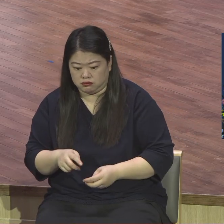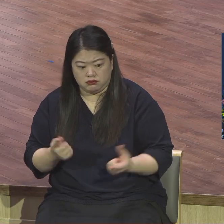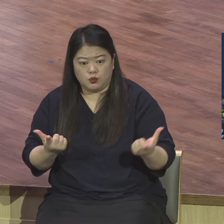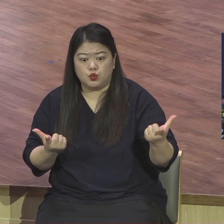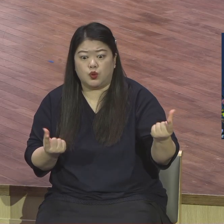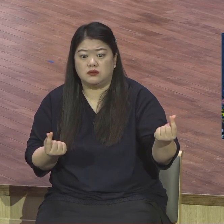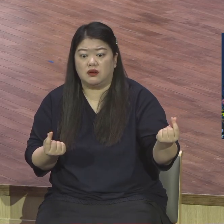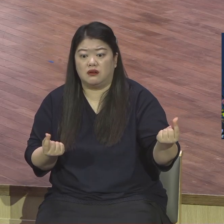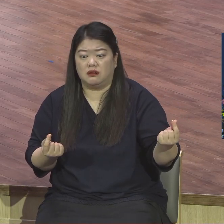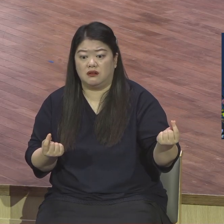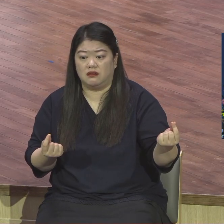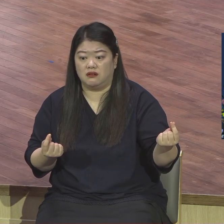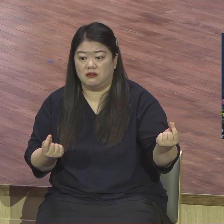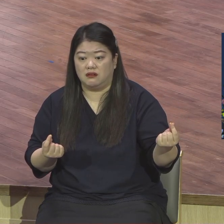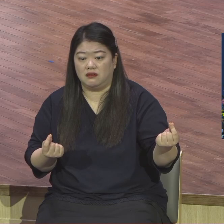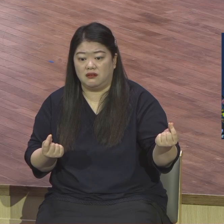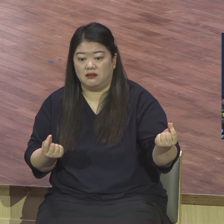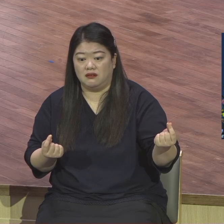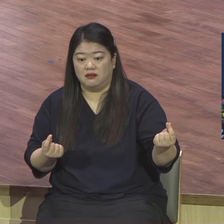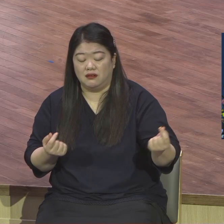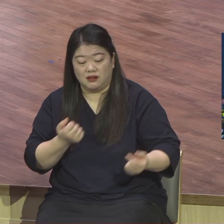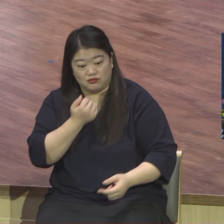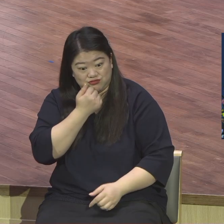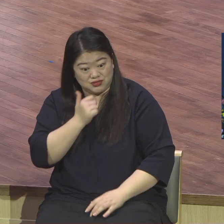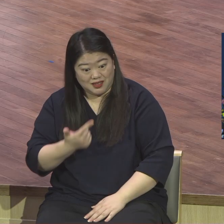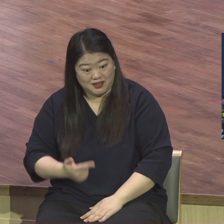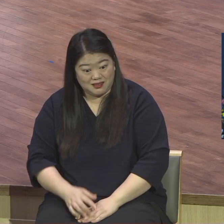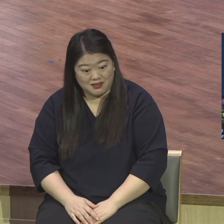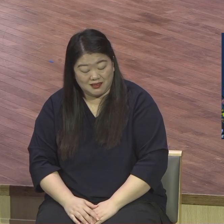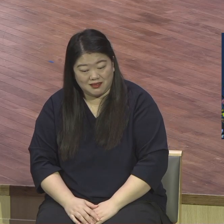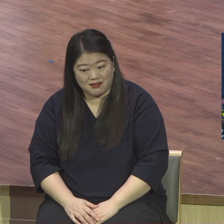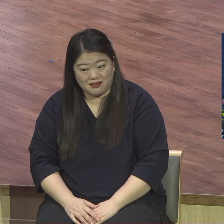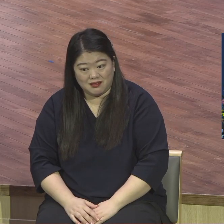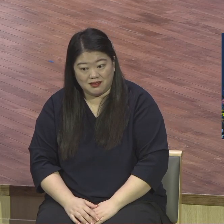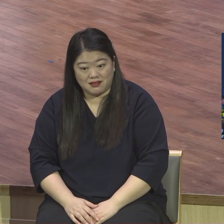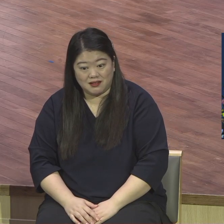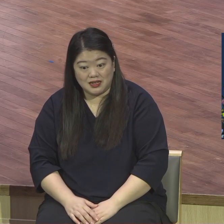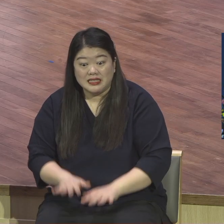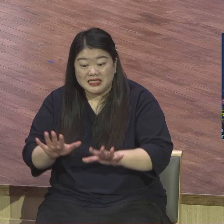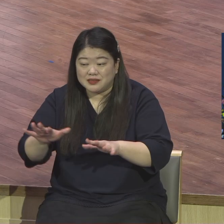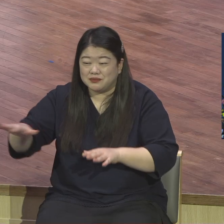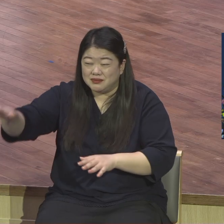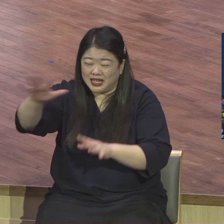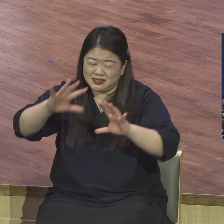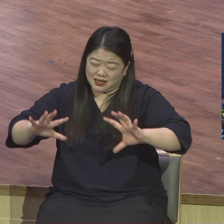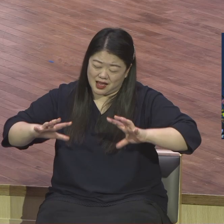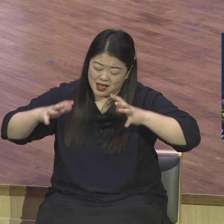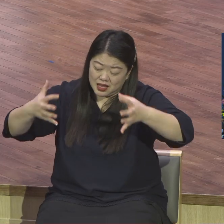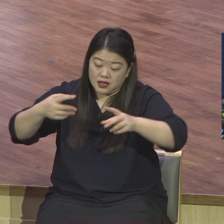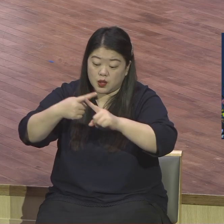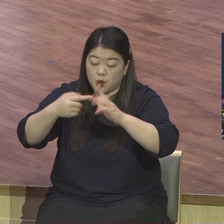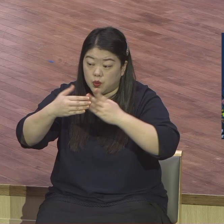시대 끝났는데 지금 율법이 전 세계 교회를 다 잡고